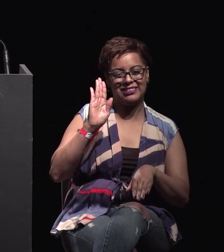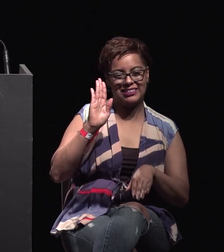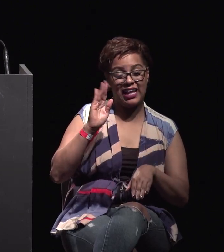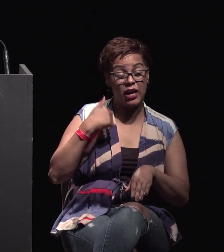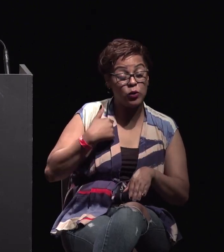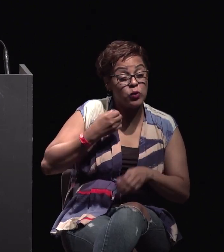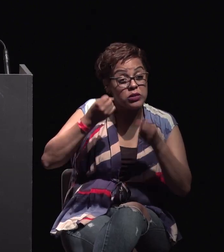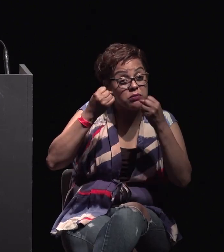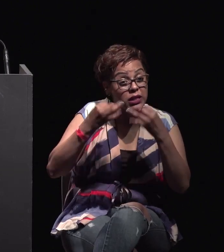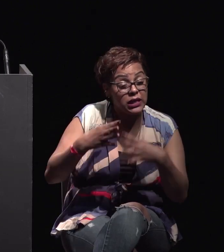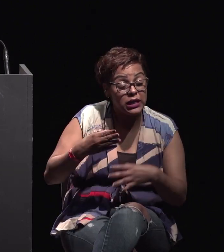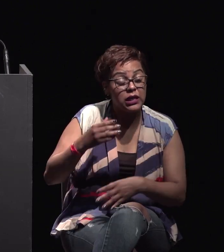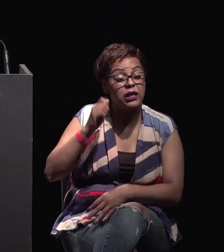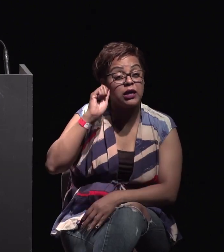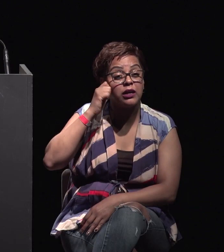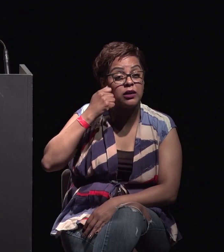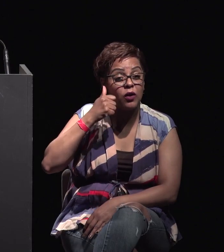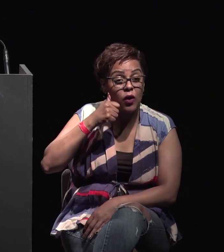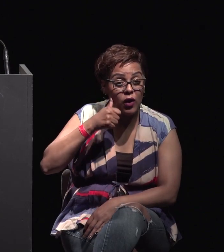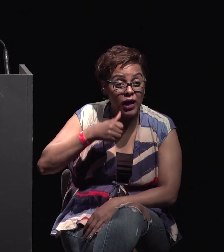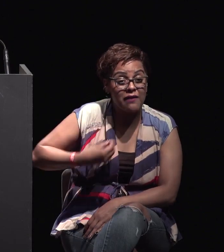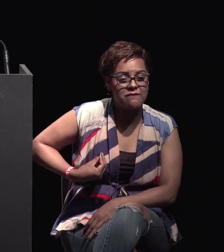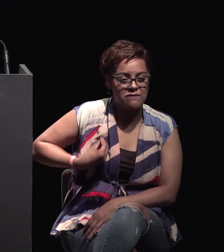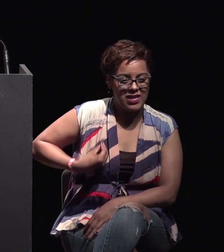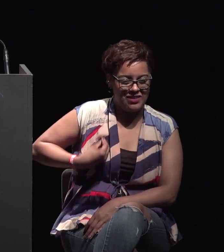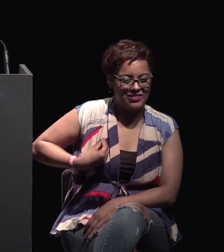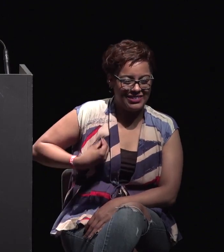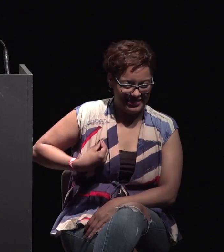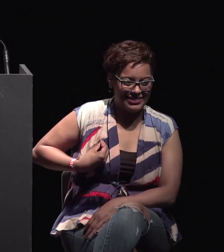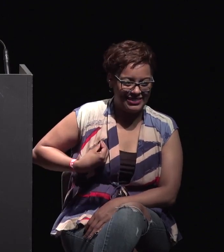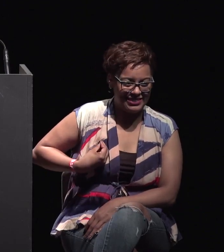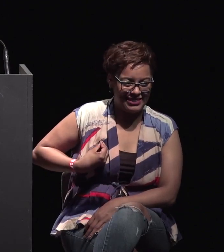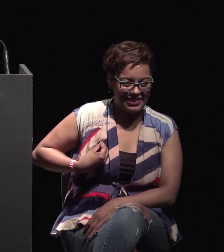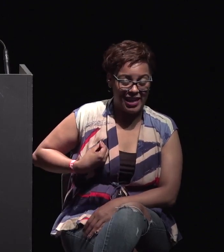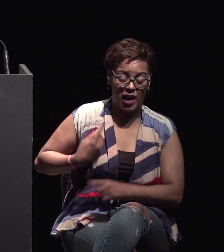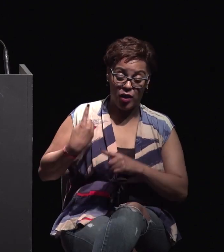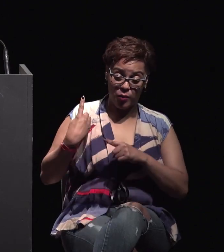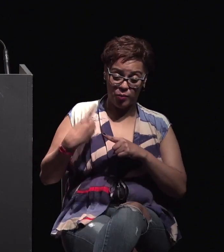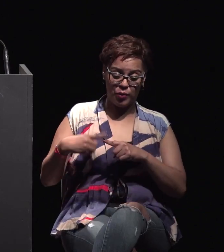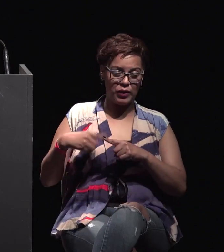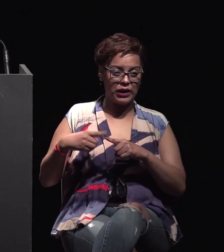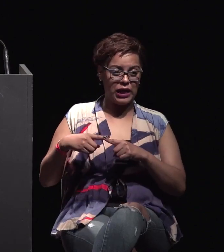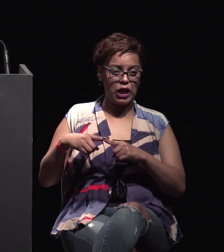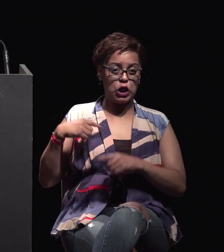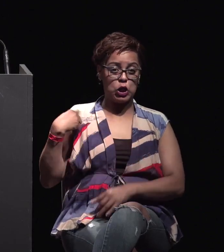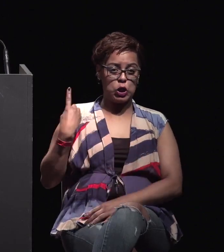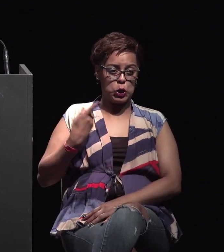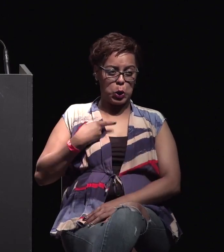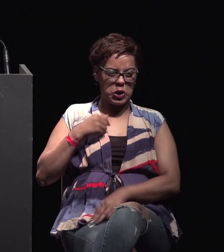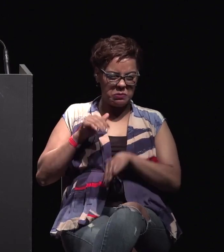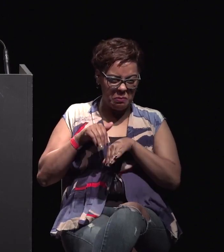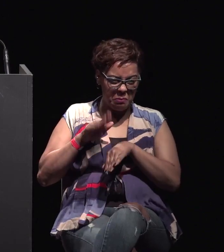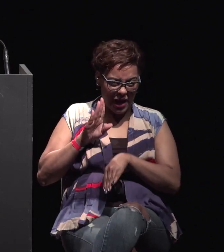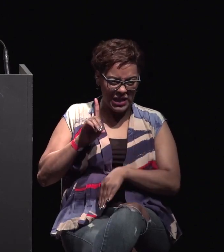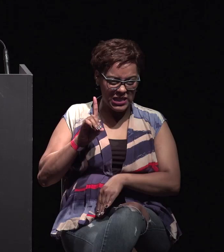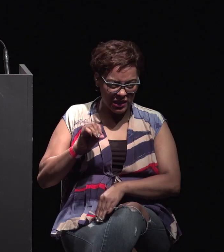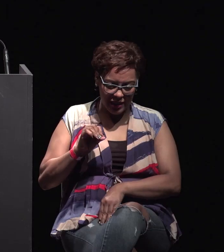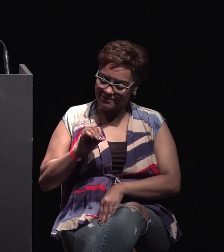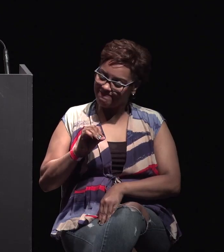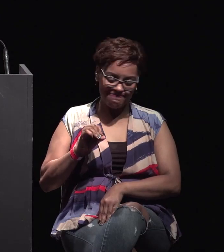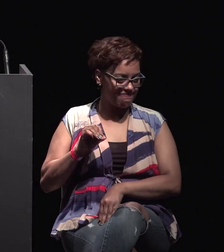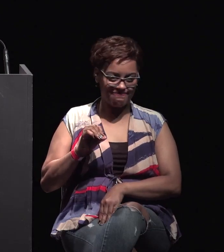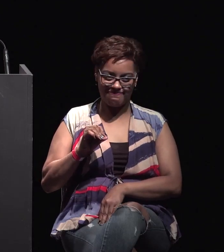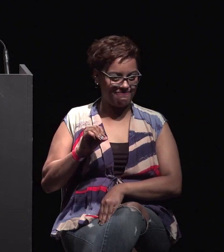escritoras vivas, e me arrisco mesmo a dizer que nós não somos mais do que 10. E aí estou